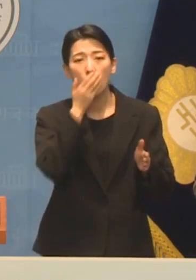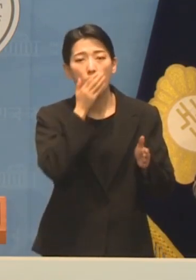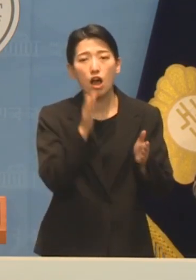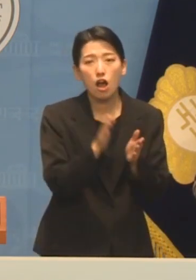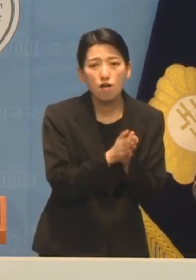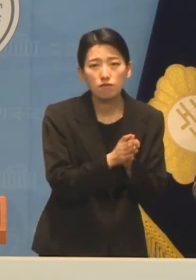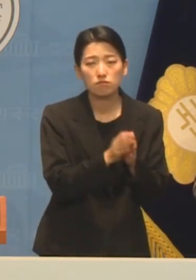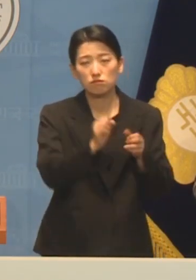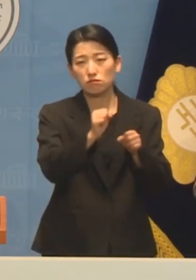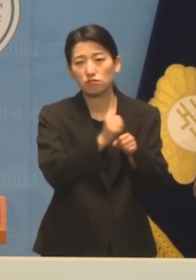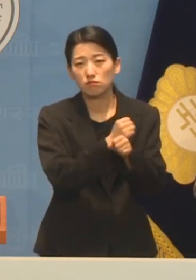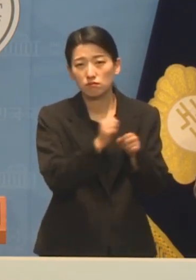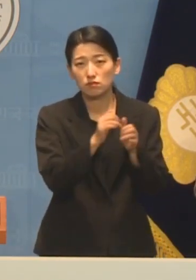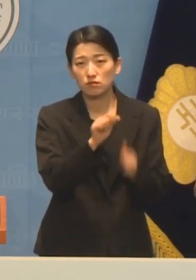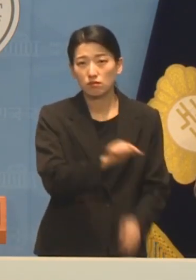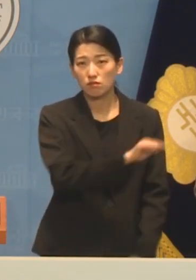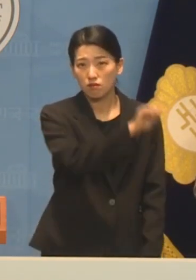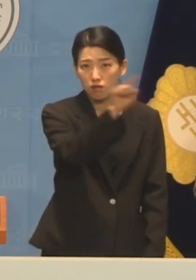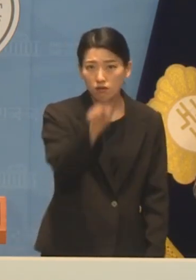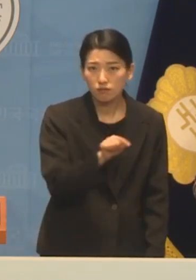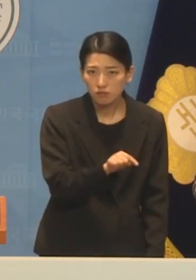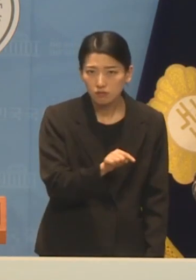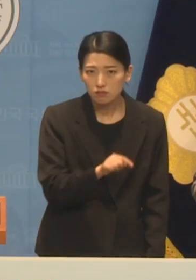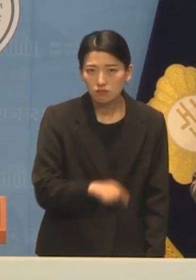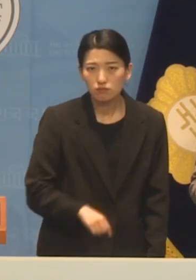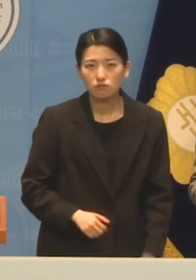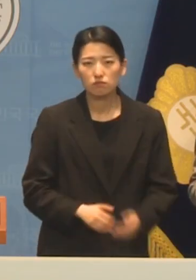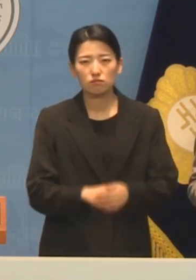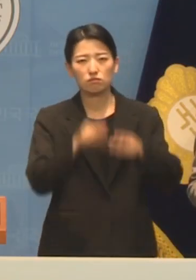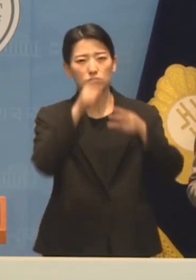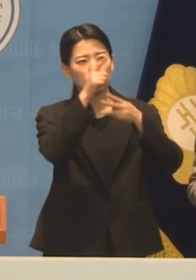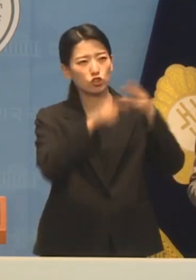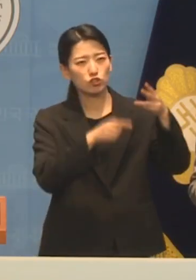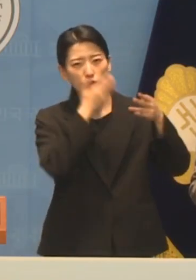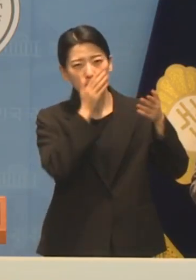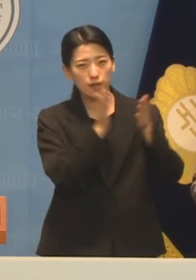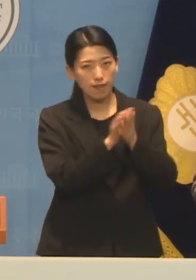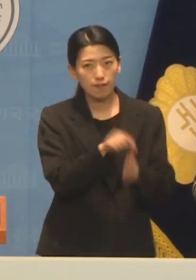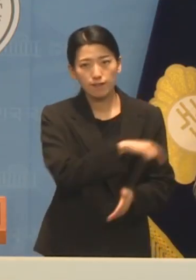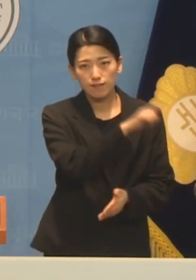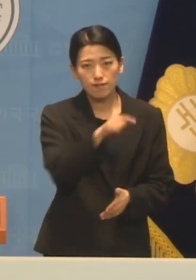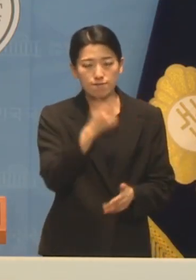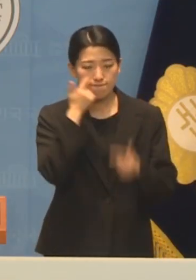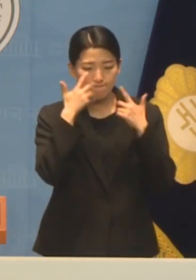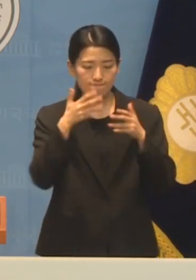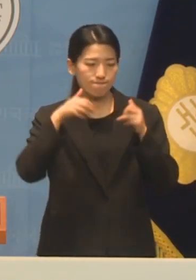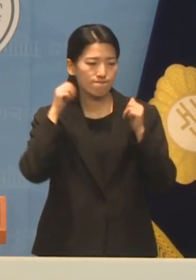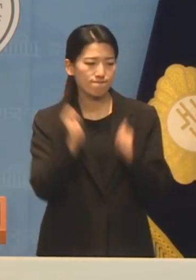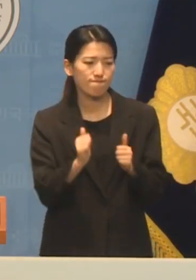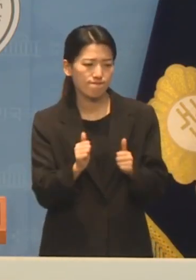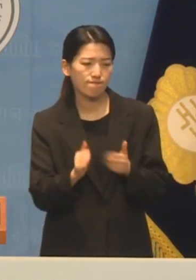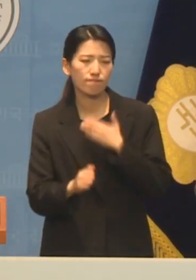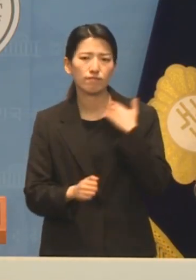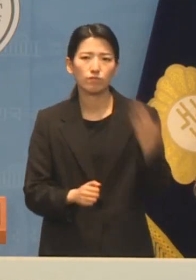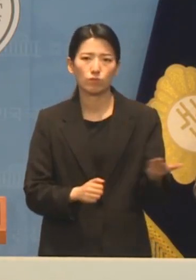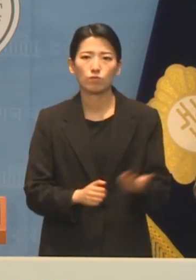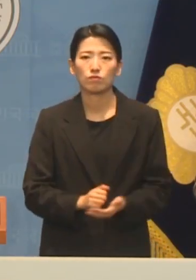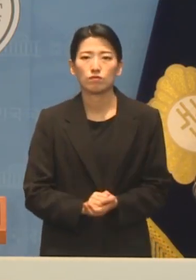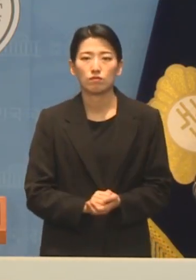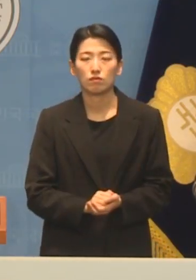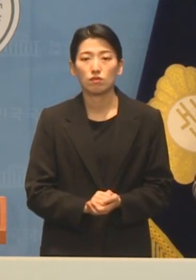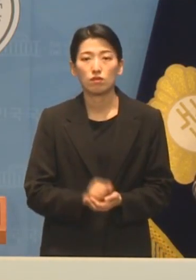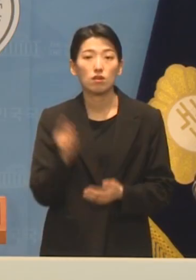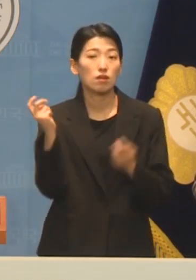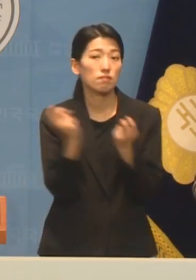내란 세력 일당, 윤석열과 함께 헌법을 짓밟은 자들을 단호히 심판해야 합니다. 내란 종식